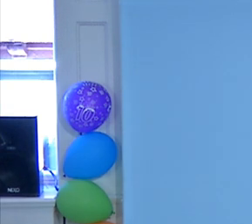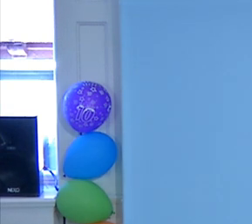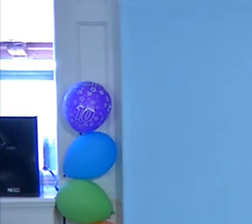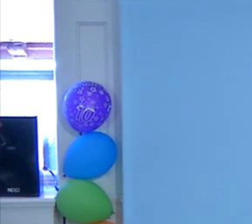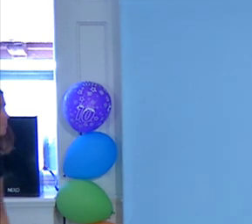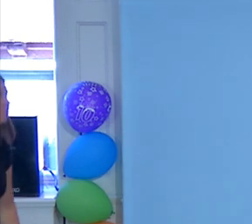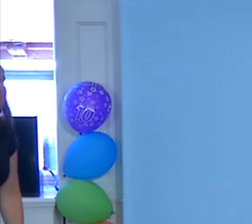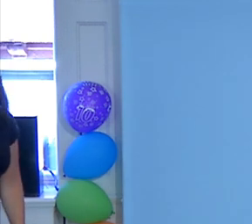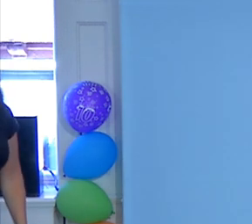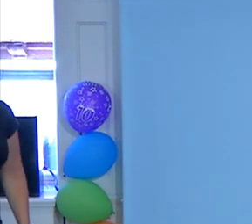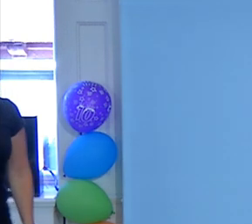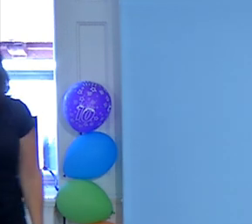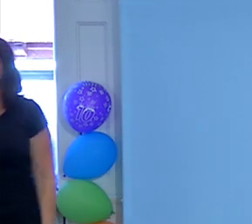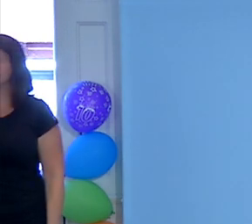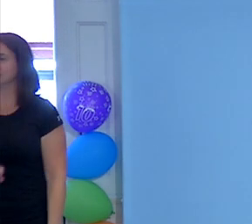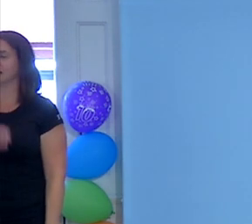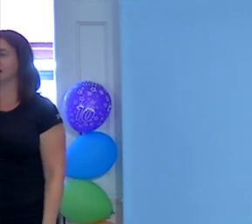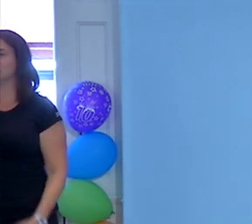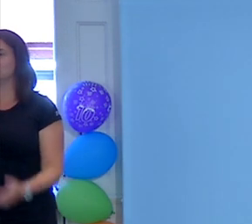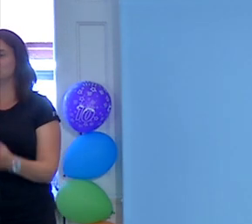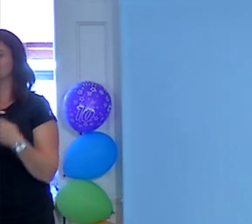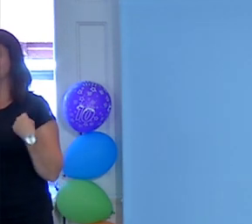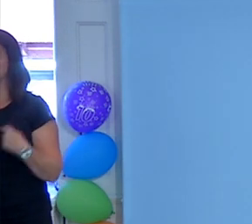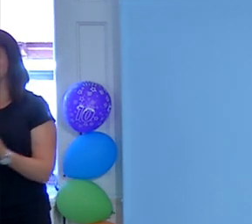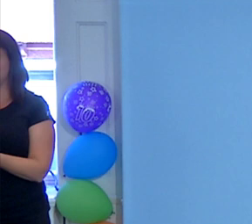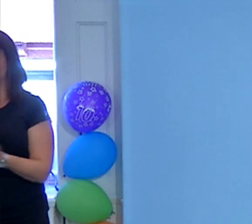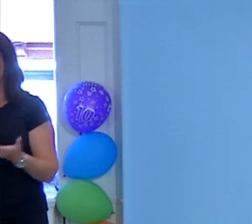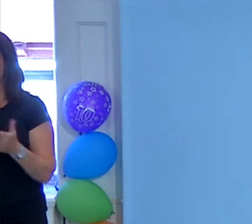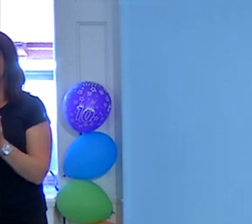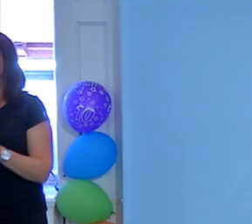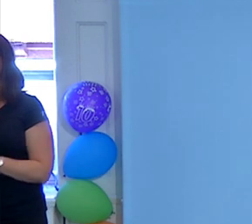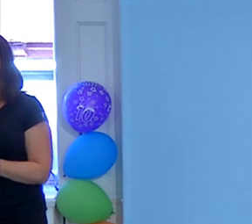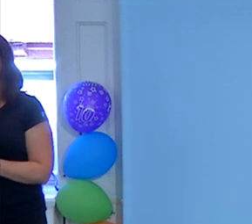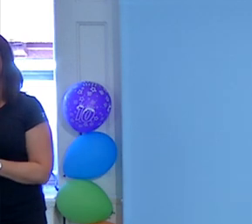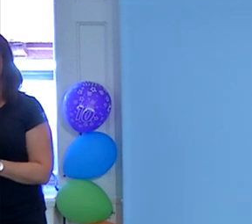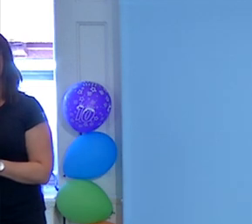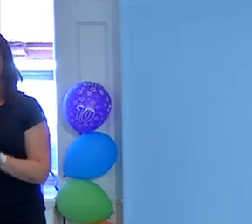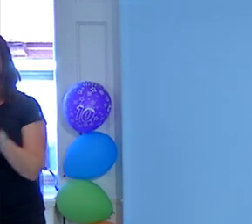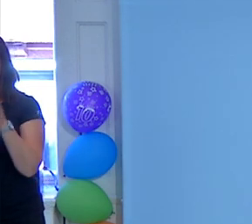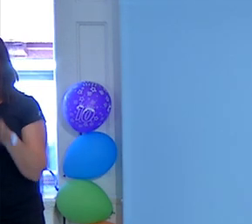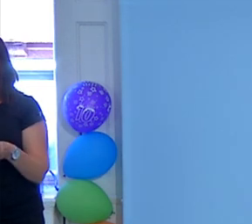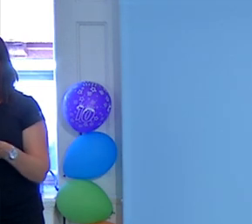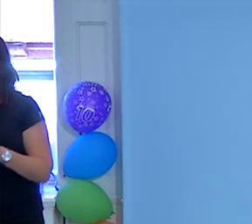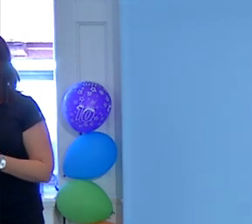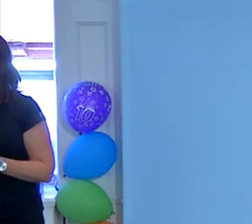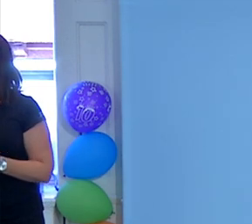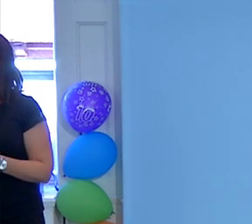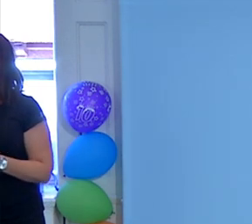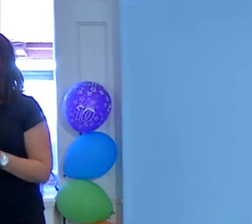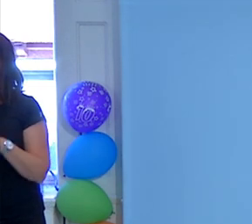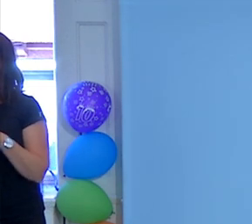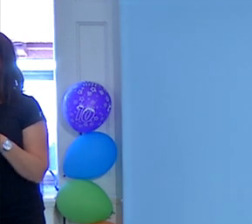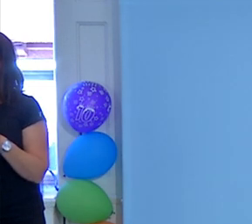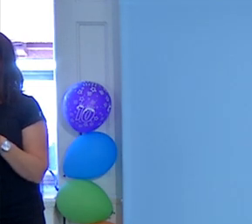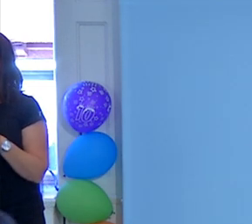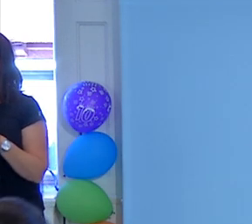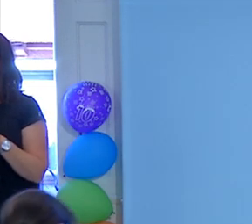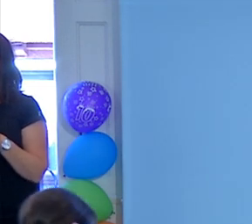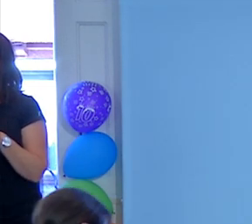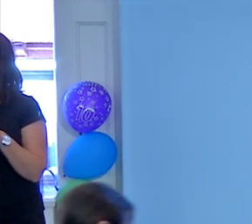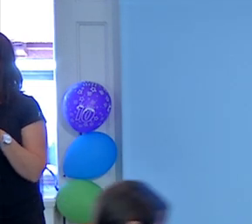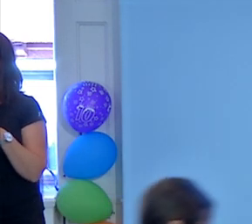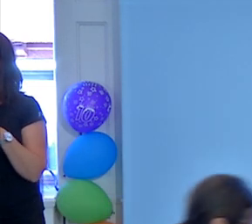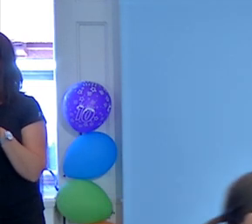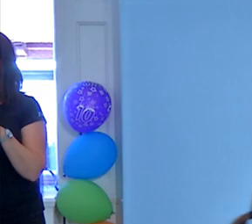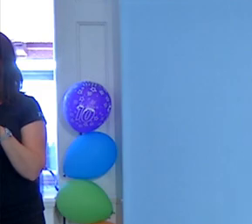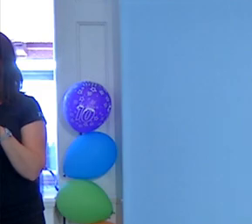Hej och hjärtligt välkomna till Öresundshuset och seminariet Varför lockar inte